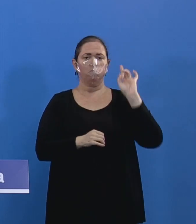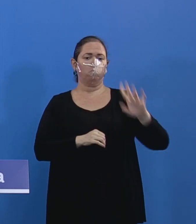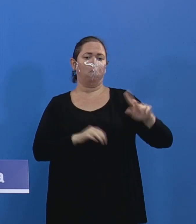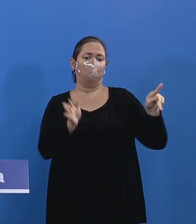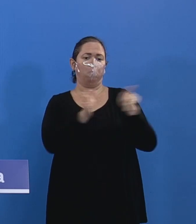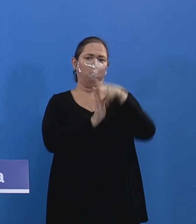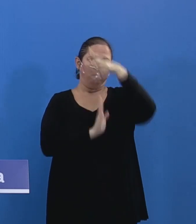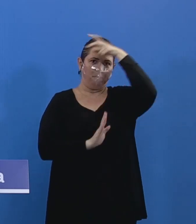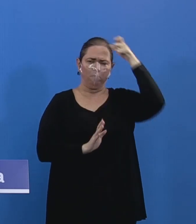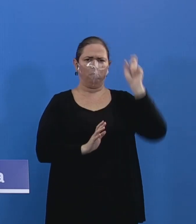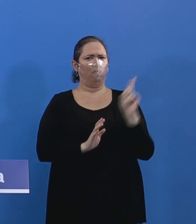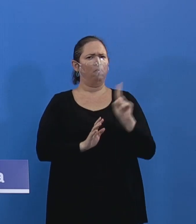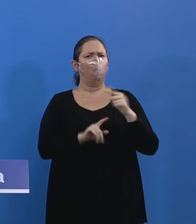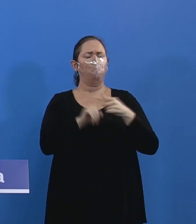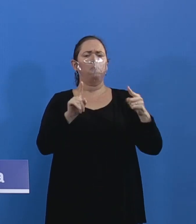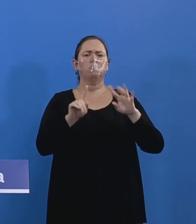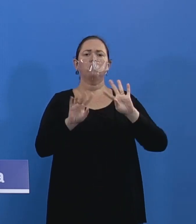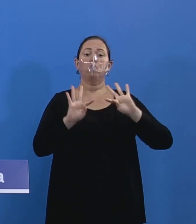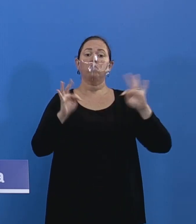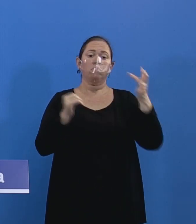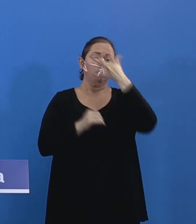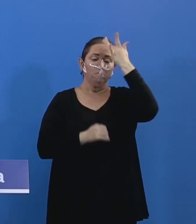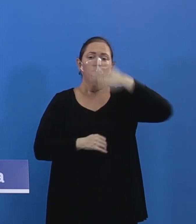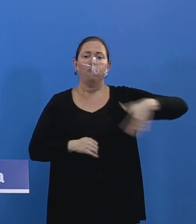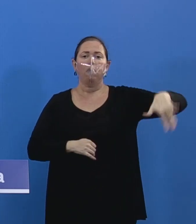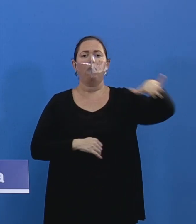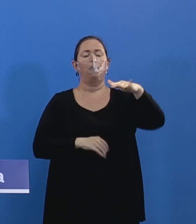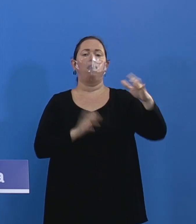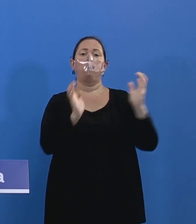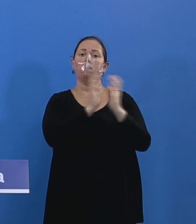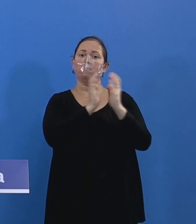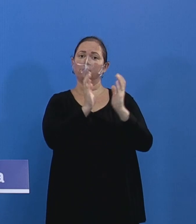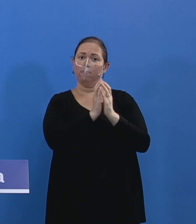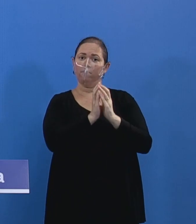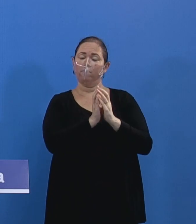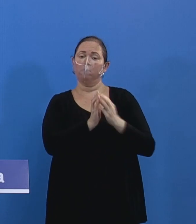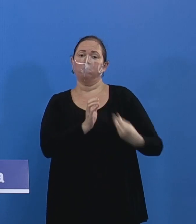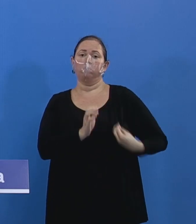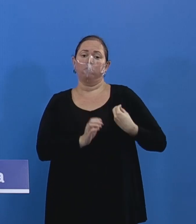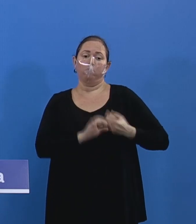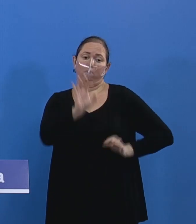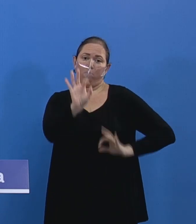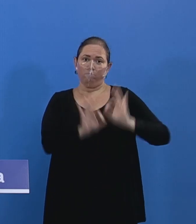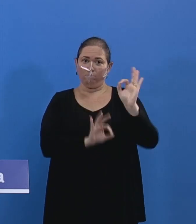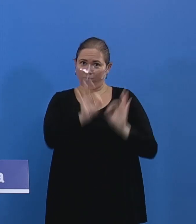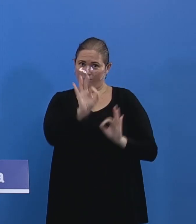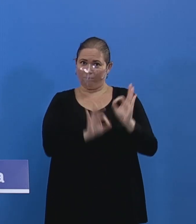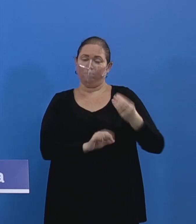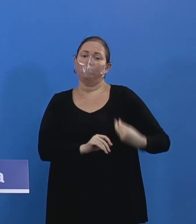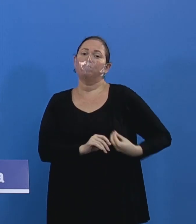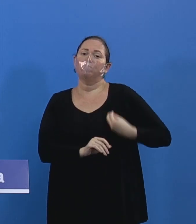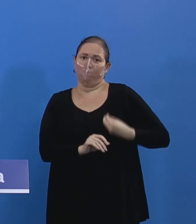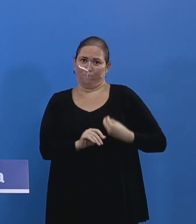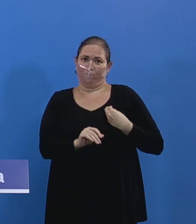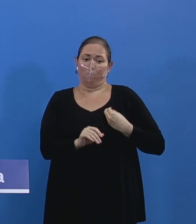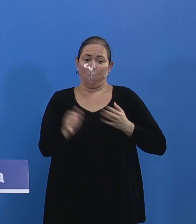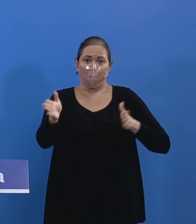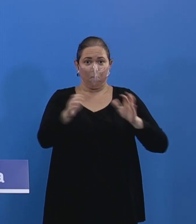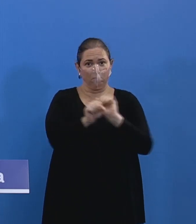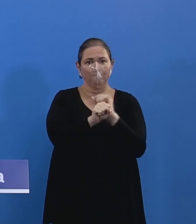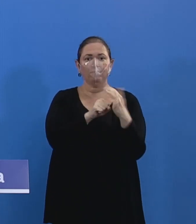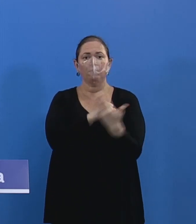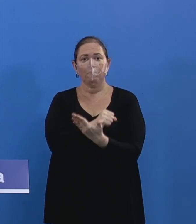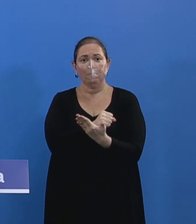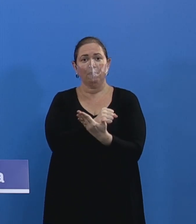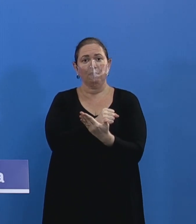Prefeitura do Recife, mas é um plano dos recifenses para viver a etapa de convivência com a pandemia